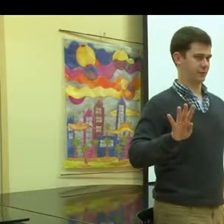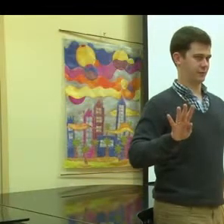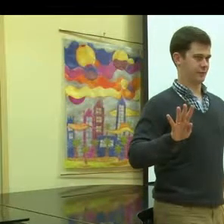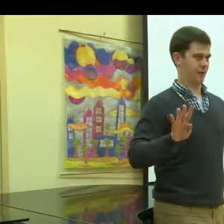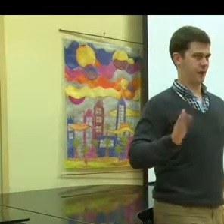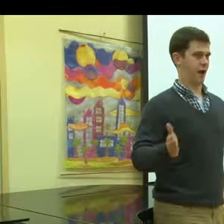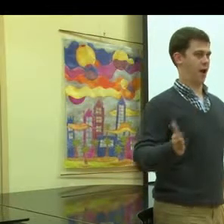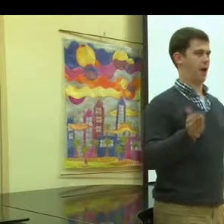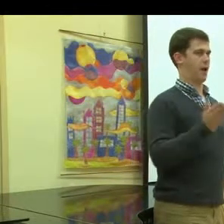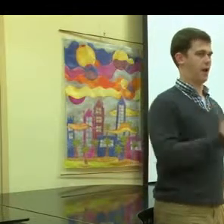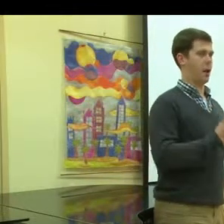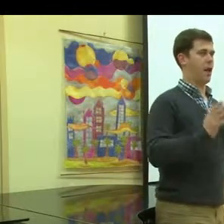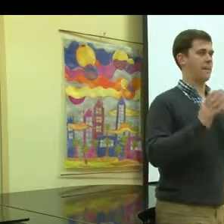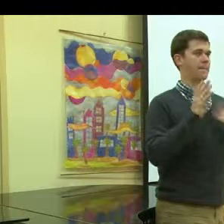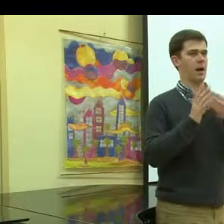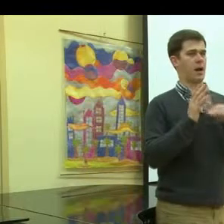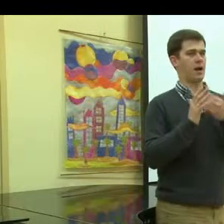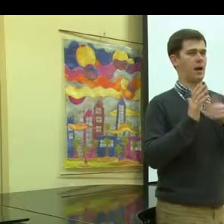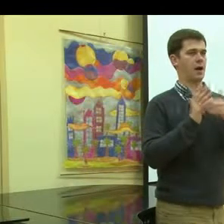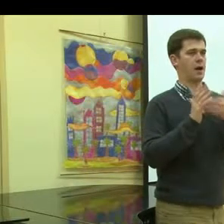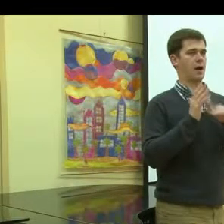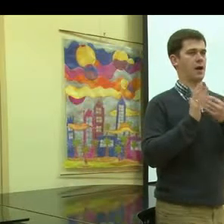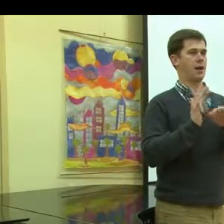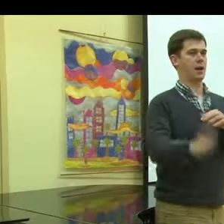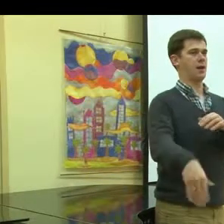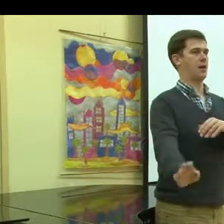503-152-129. I dodatkowo jeszcze też adres mailowy. To jest